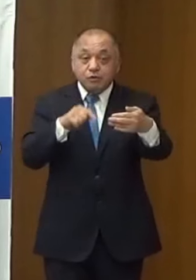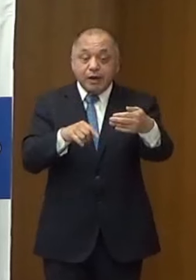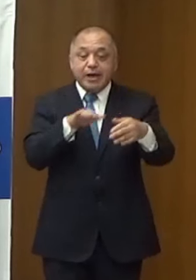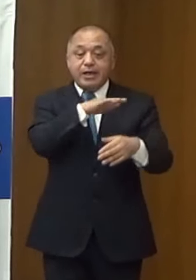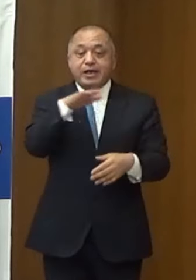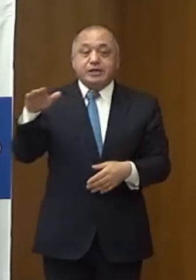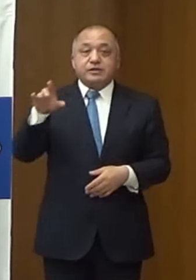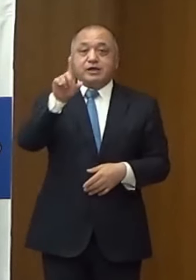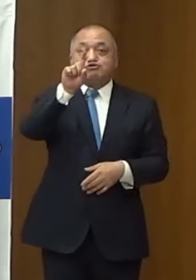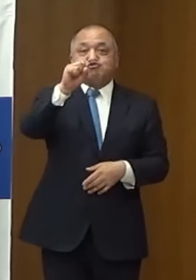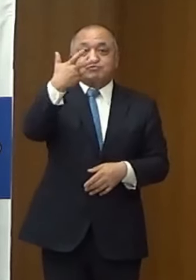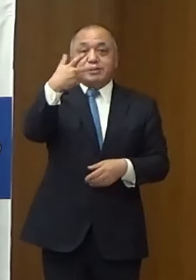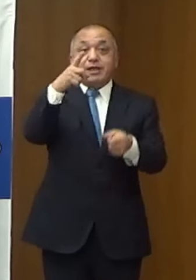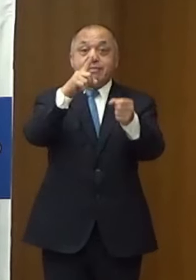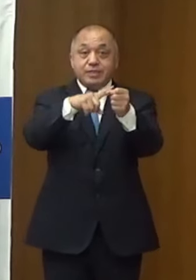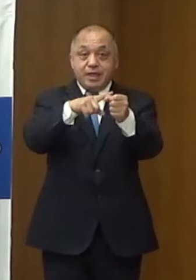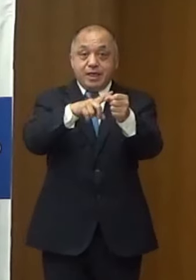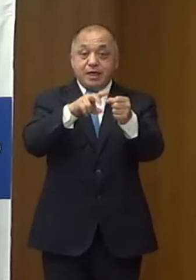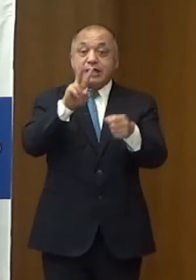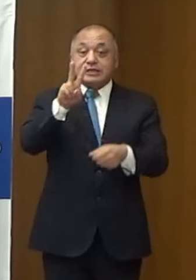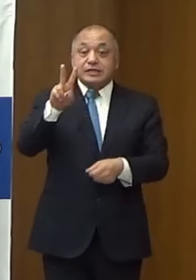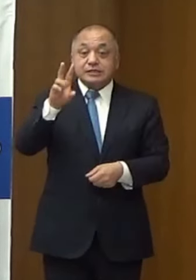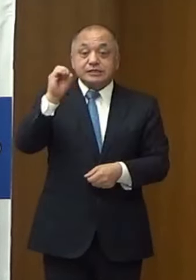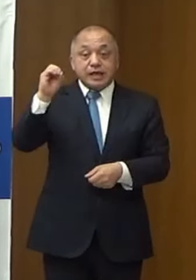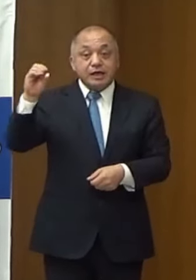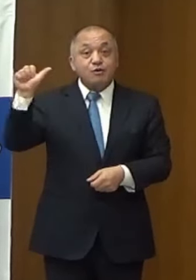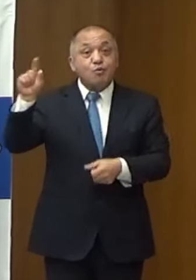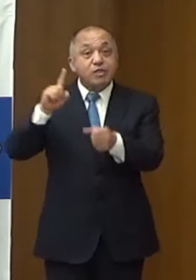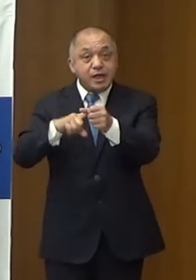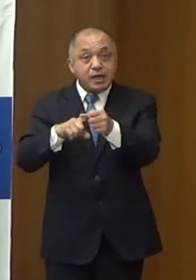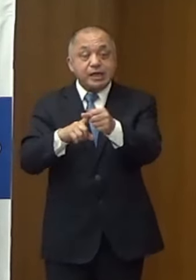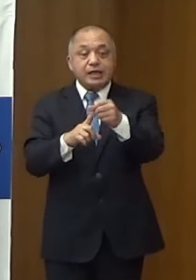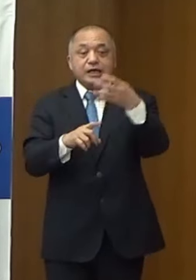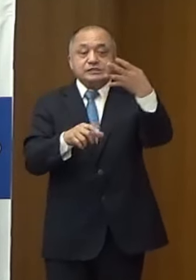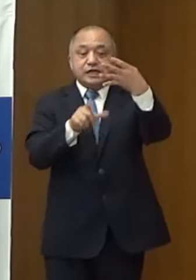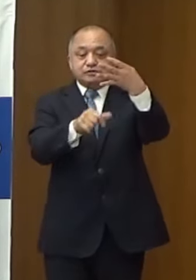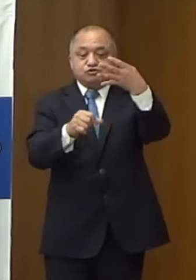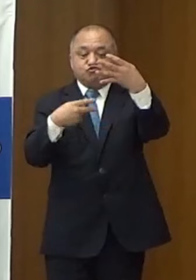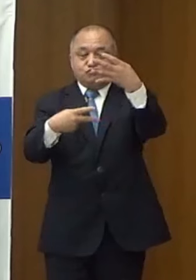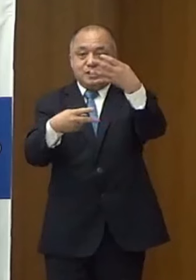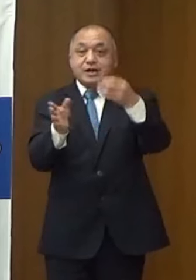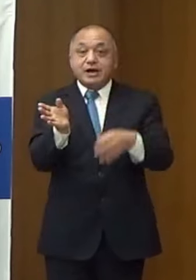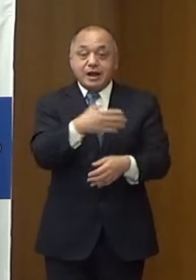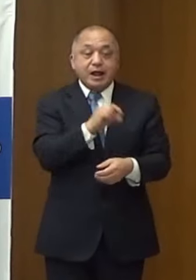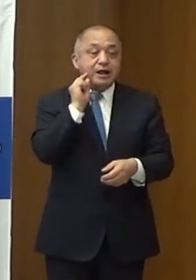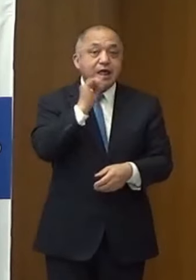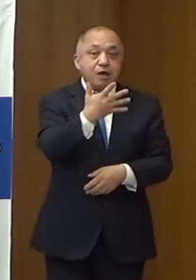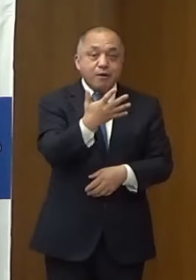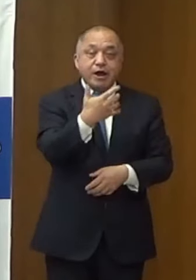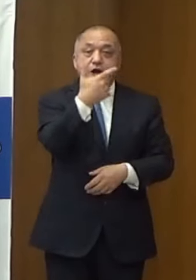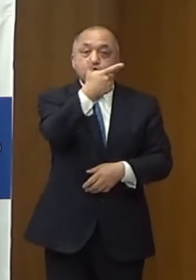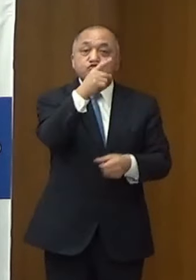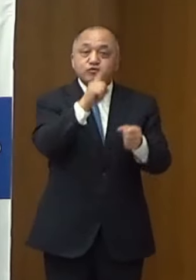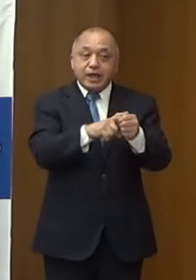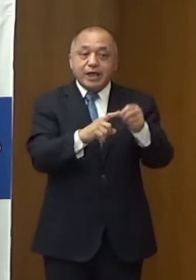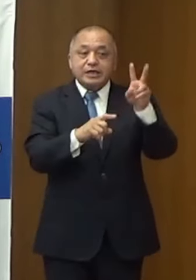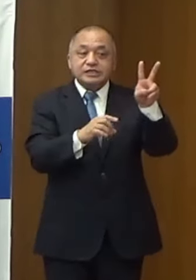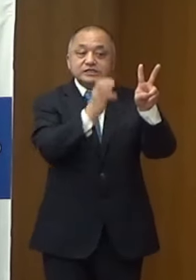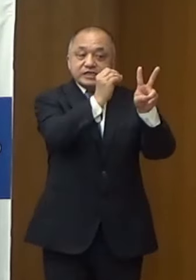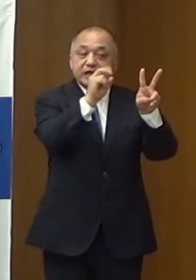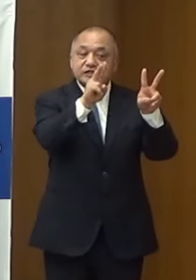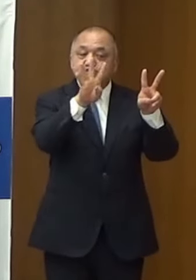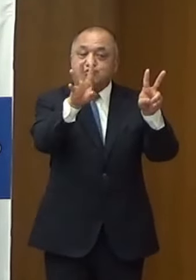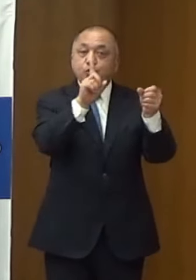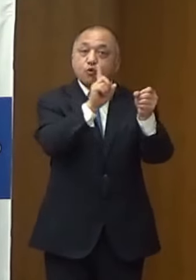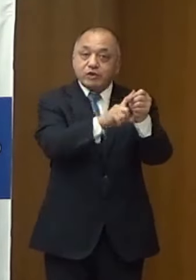平成17年2005年4月2日から令和6年2024年4